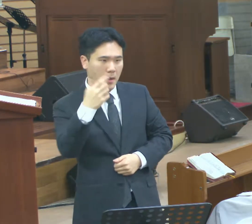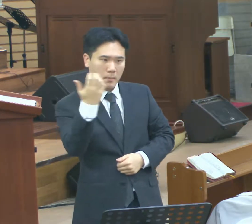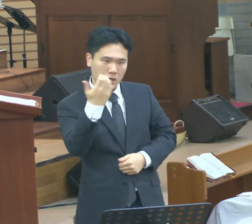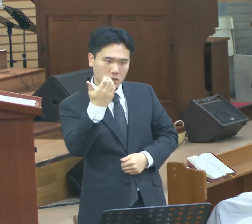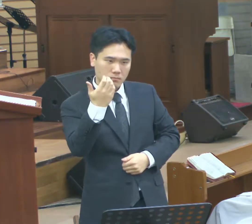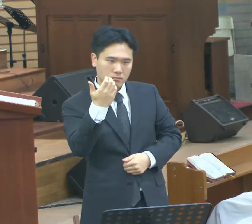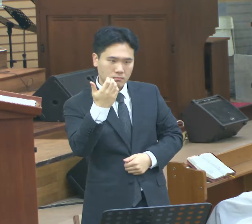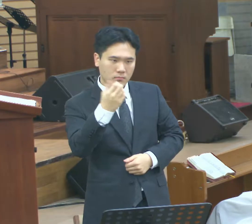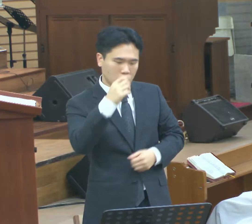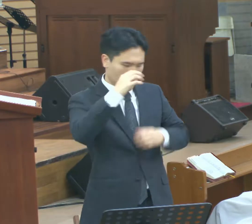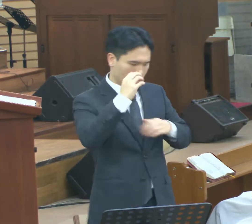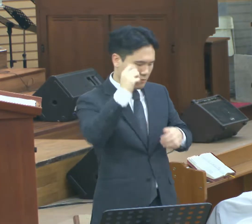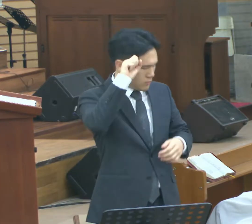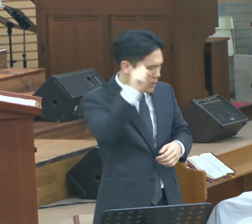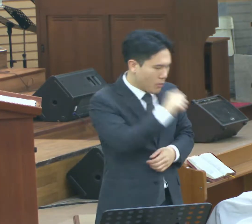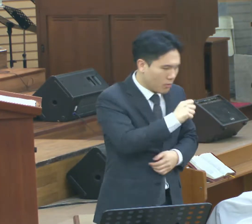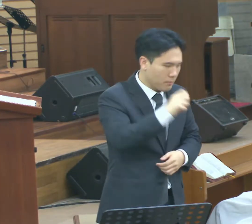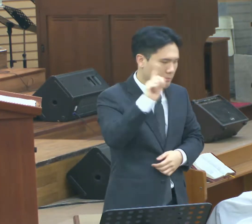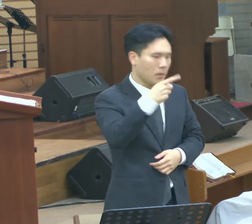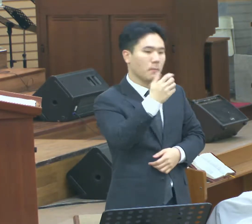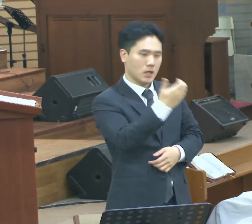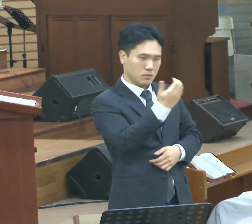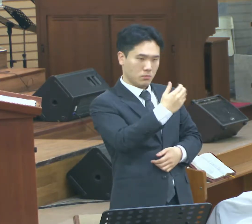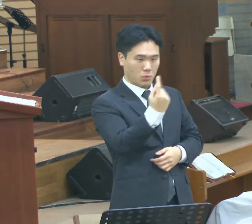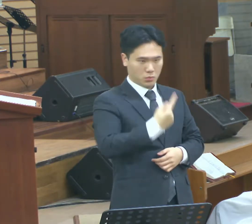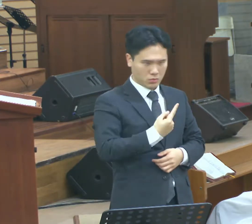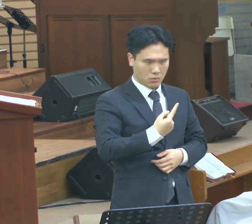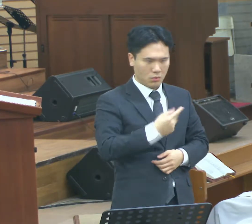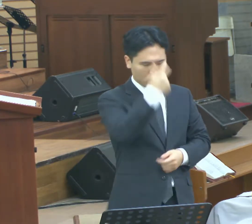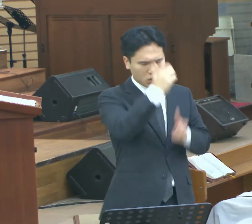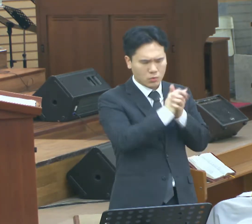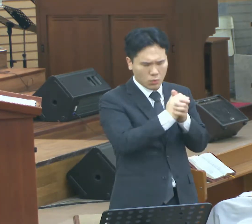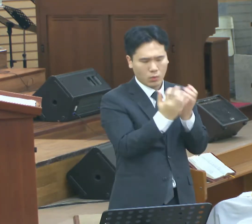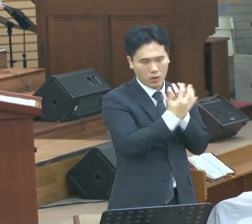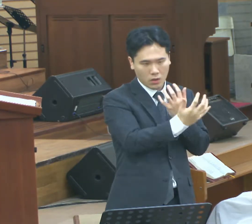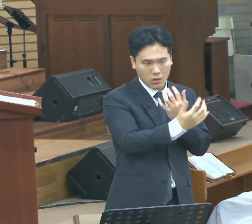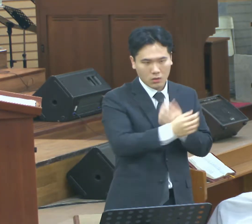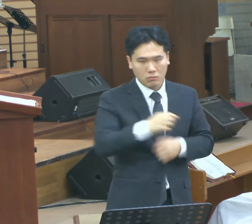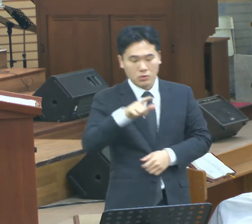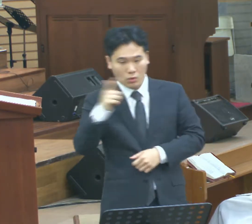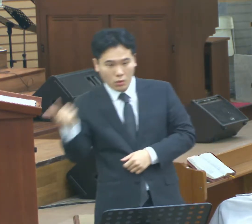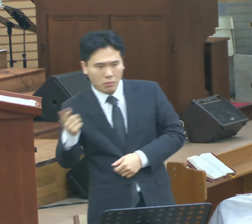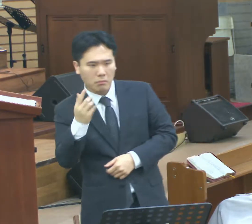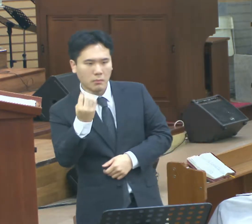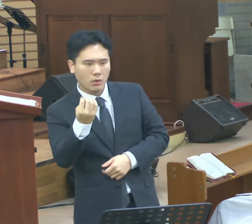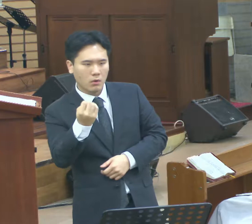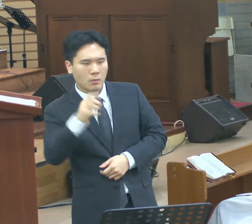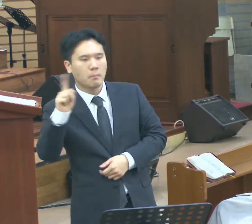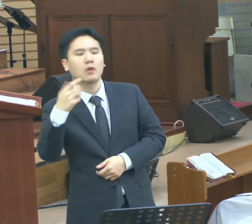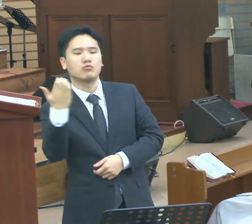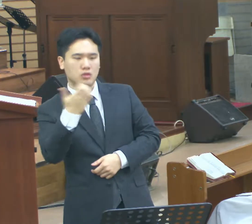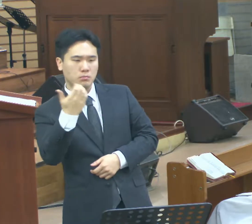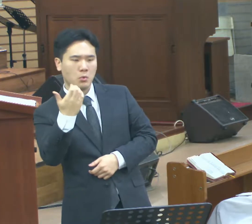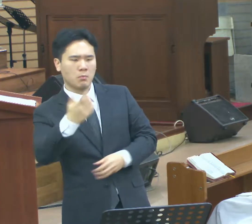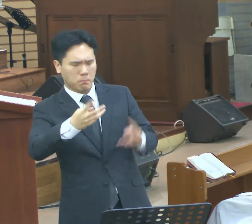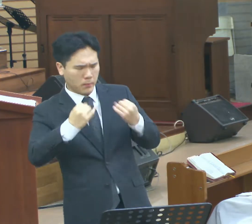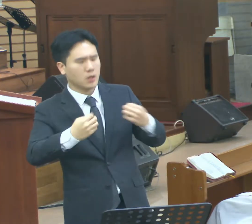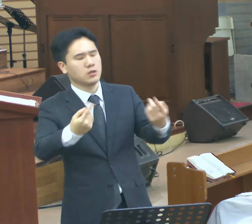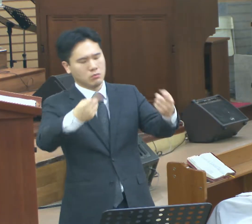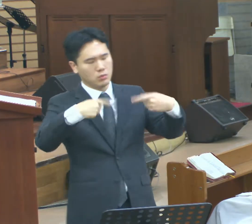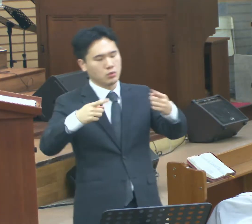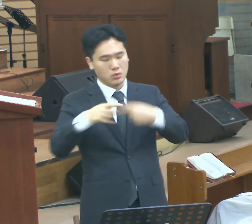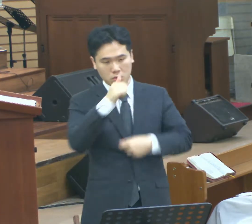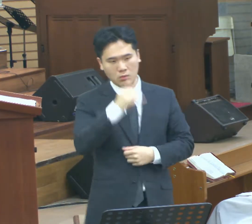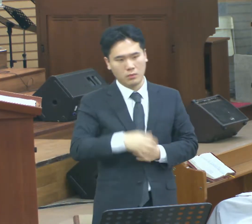기도하러 오셨어요. 좀 겹치는 분도 계시겠지만 합하면 270명이 온 거예요. 너무 감사해요. 내일 기대돼요.